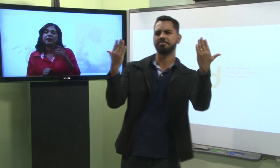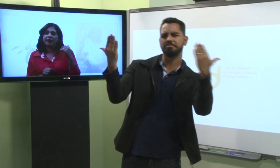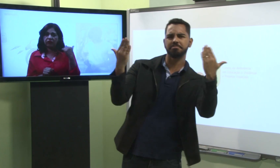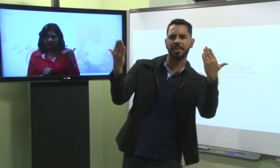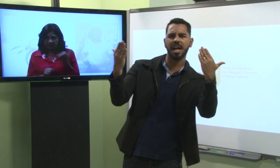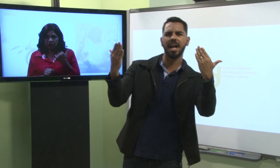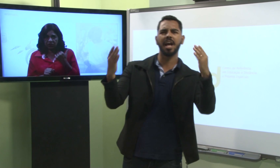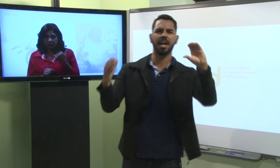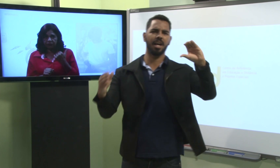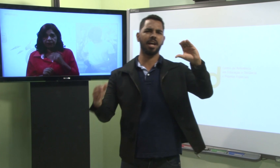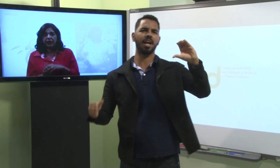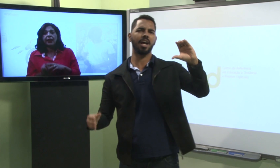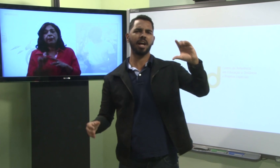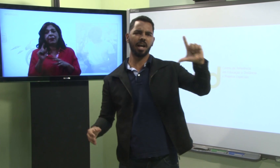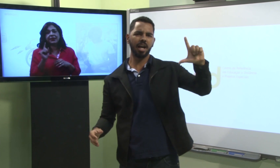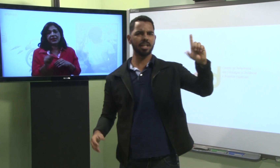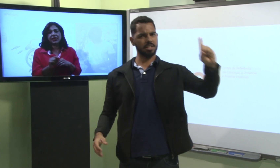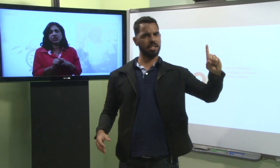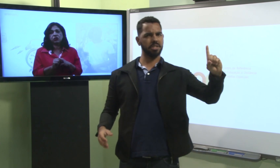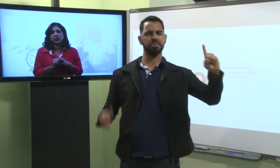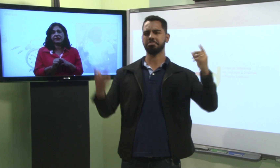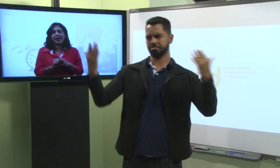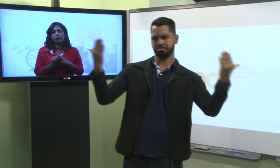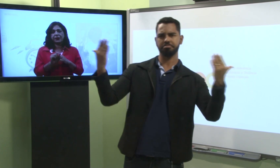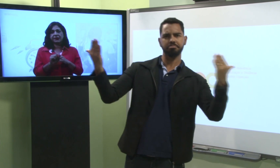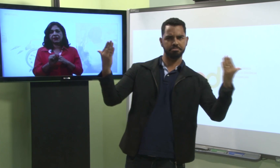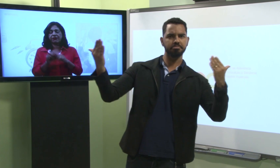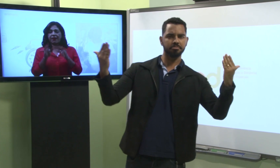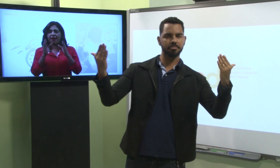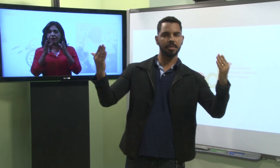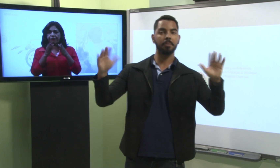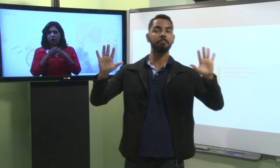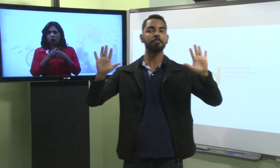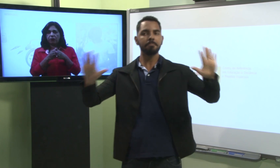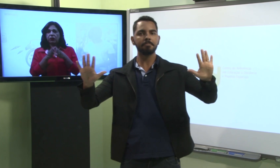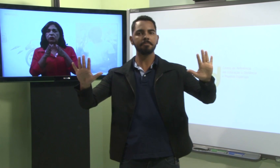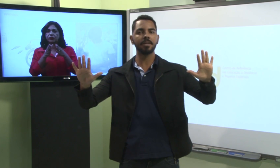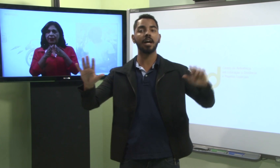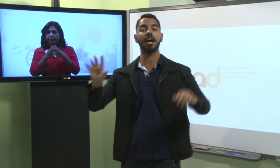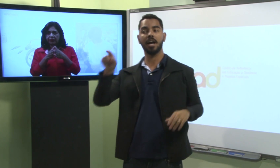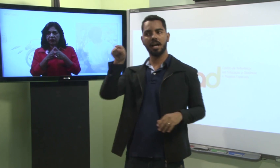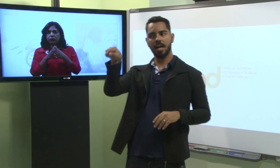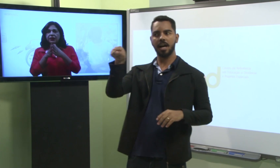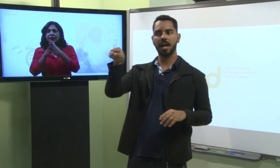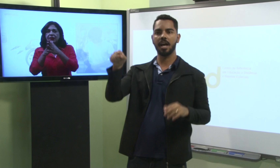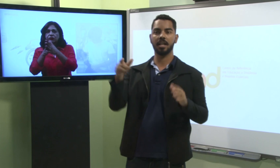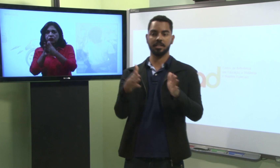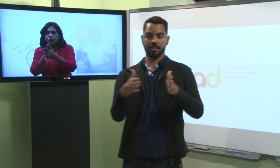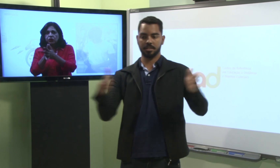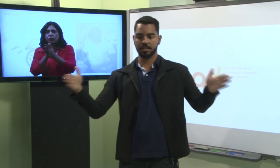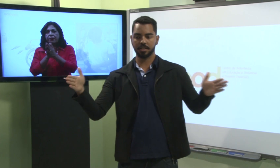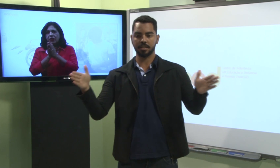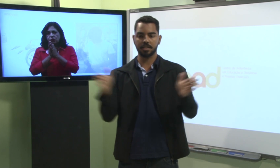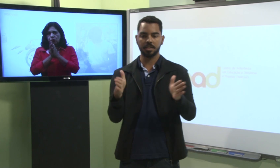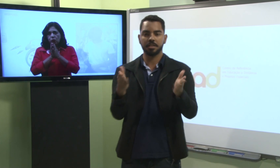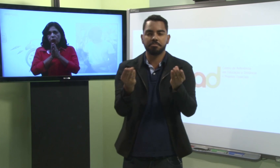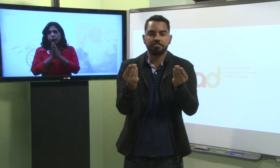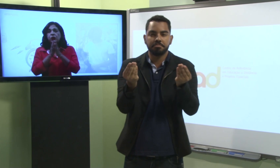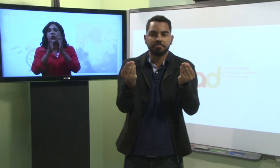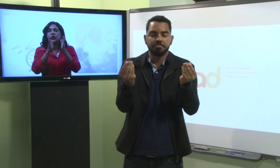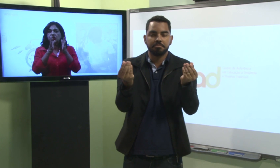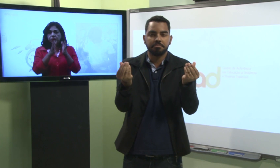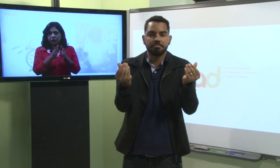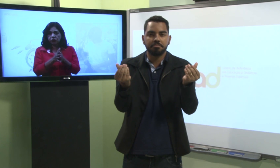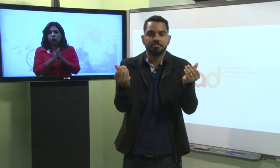agora, que é o descritivo. Mas este é utilizado para descrever a forma, o tamanho e a textura de uma parte do